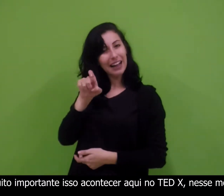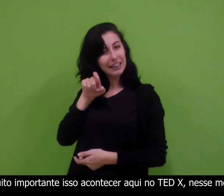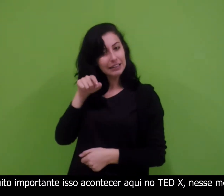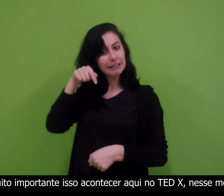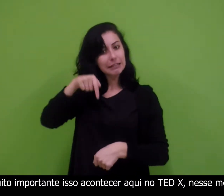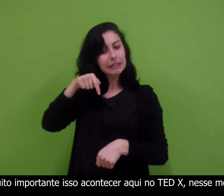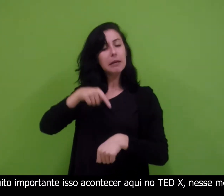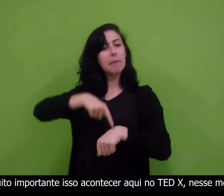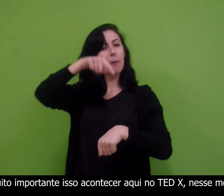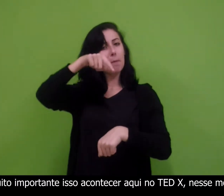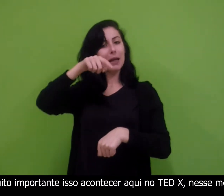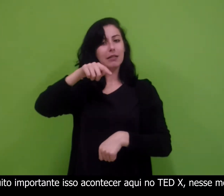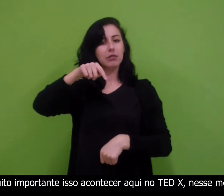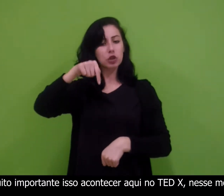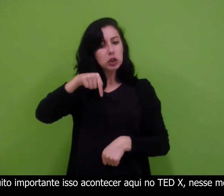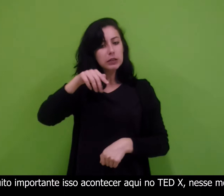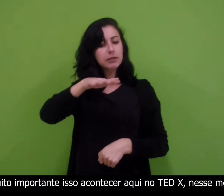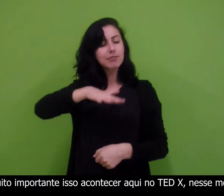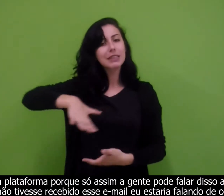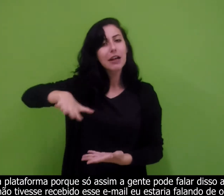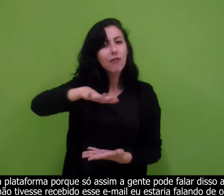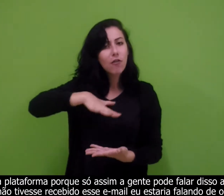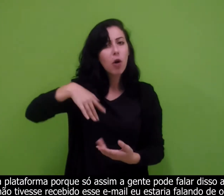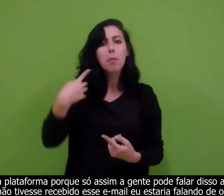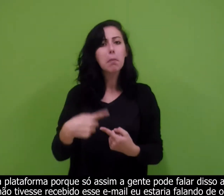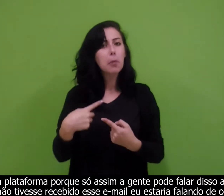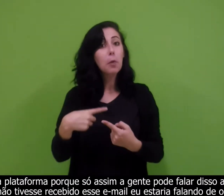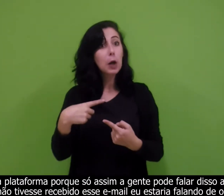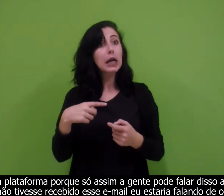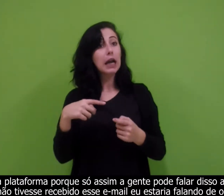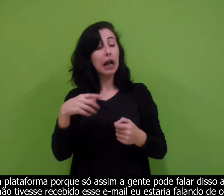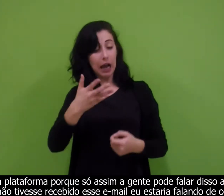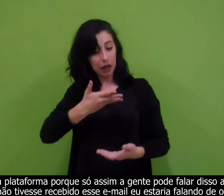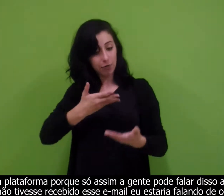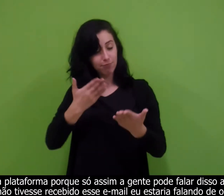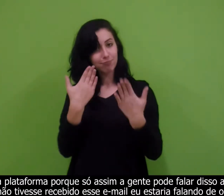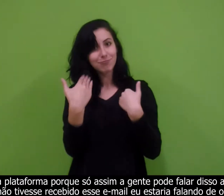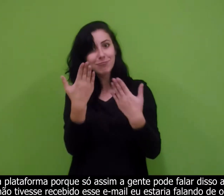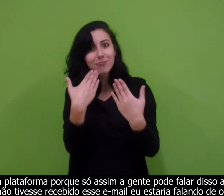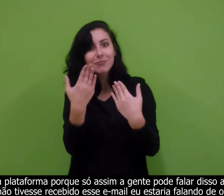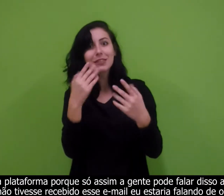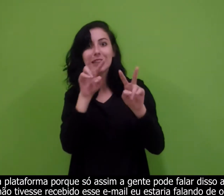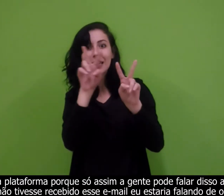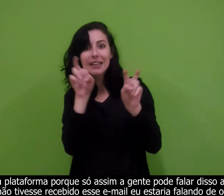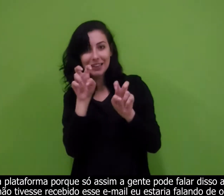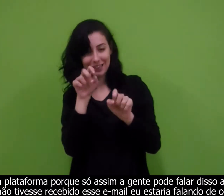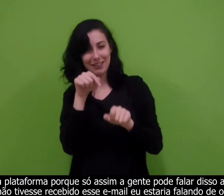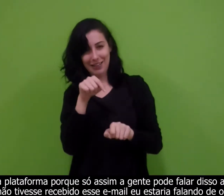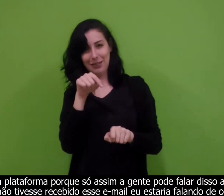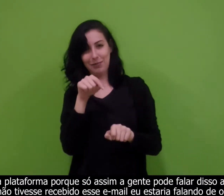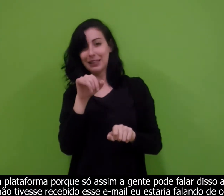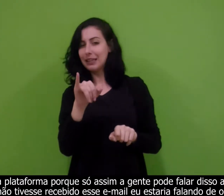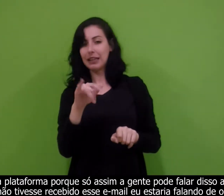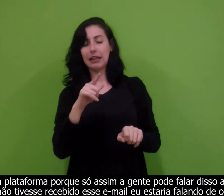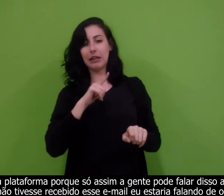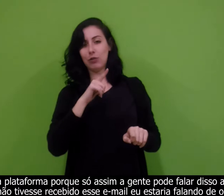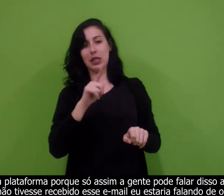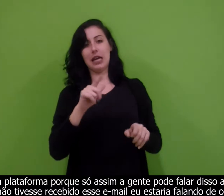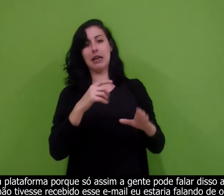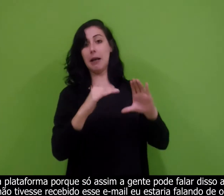no TEDx, nesse momento, com essa plataforma, porque só assim a gente pode falar disso aqui. Porque se eu não